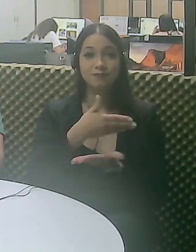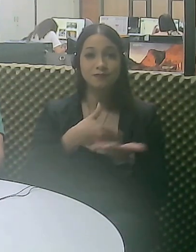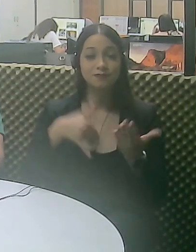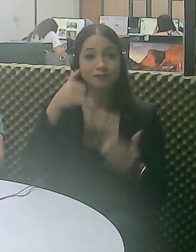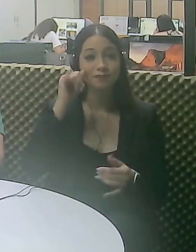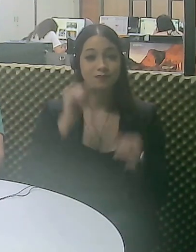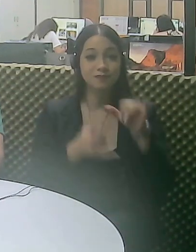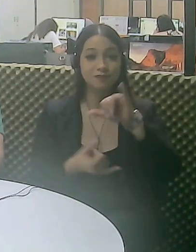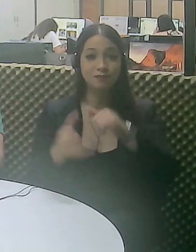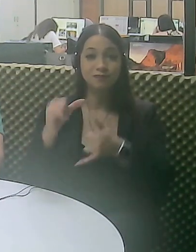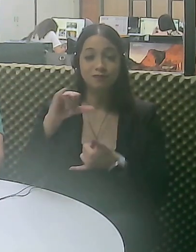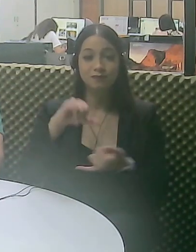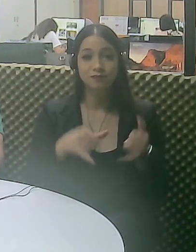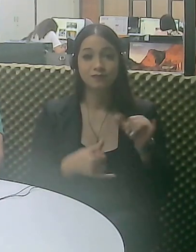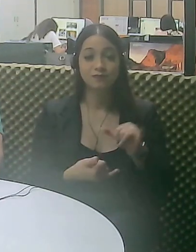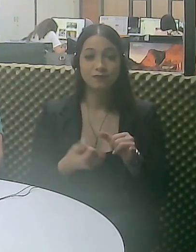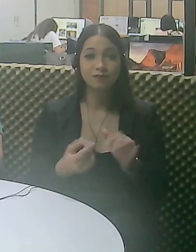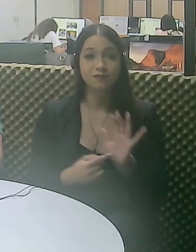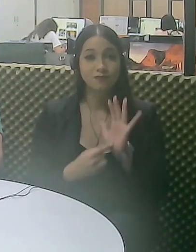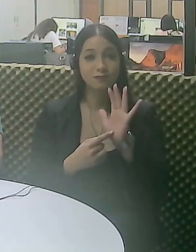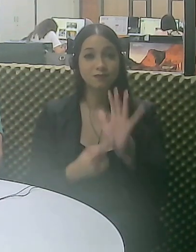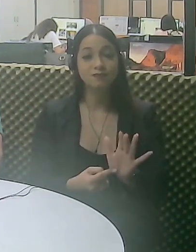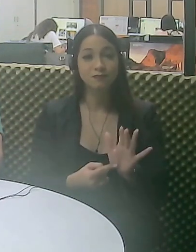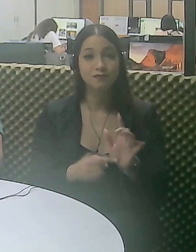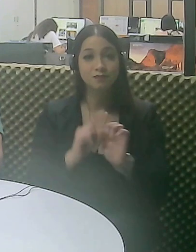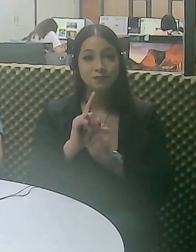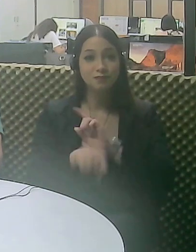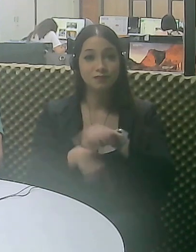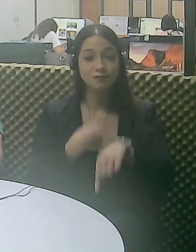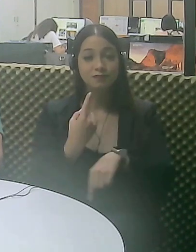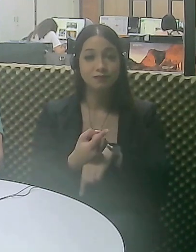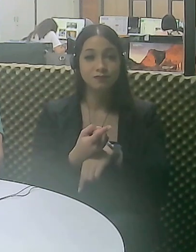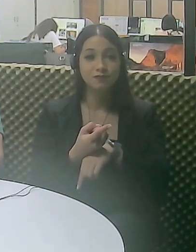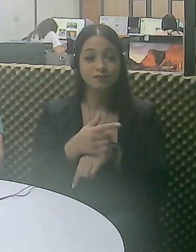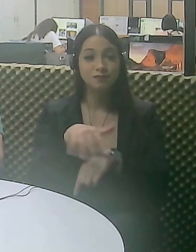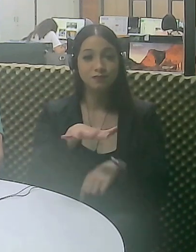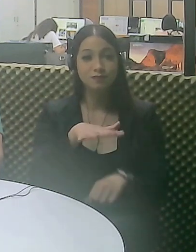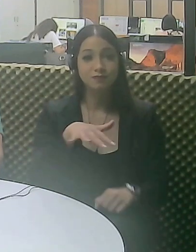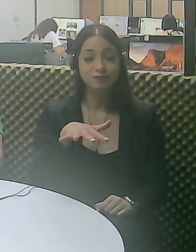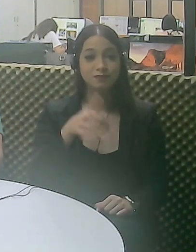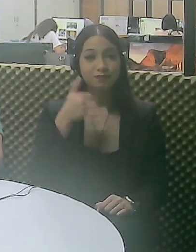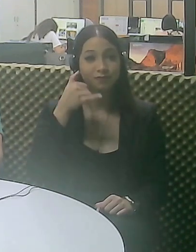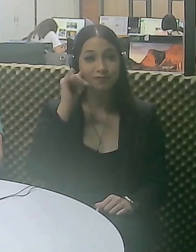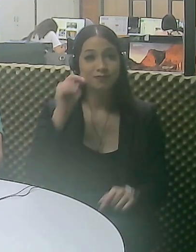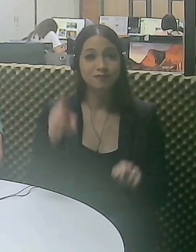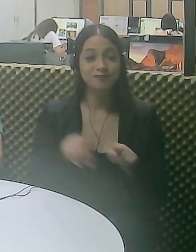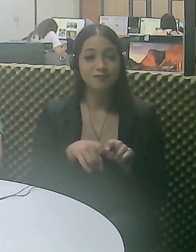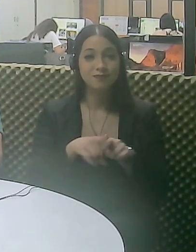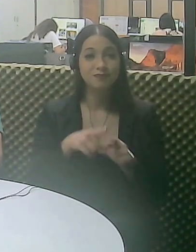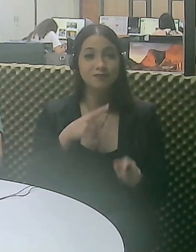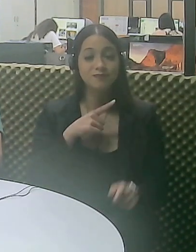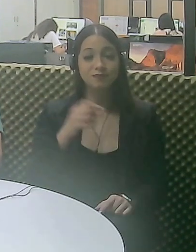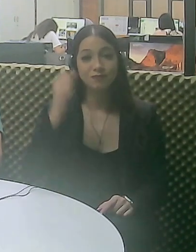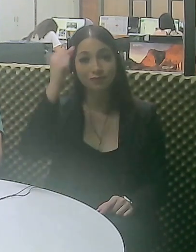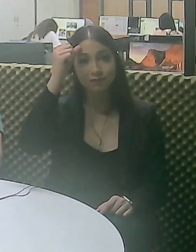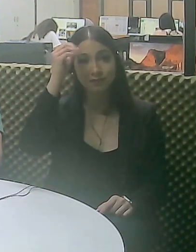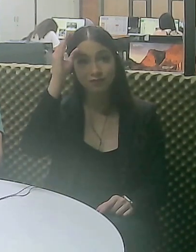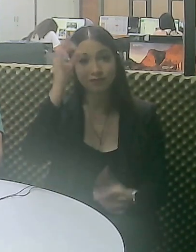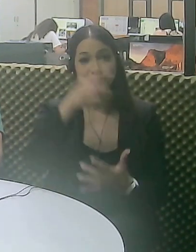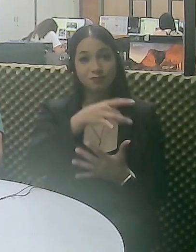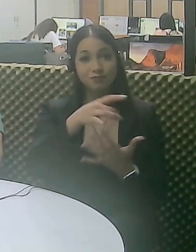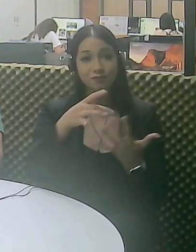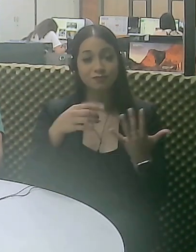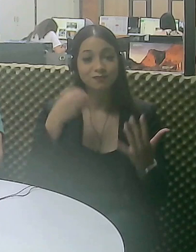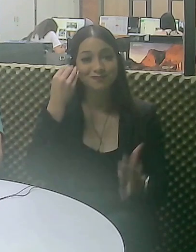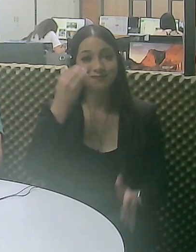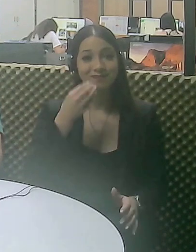AgroLab, onde serão demonstradas soluções para impulsionar o segmento. A Fazendinha também vai oferecer conhecimento sobre outras